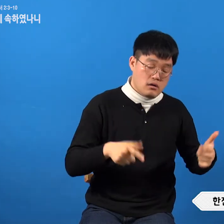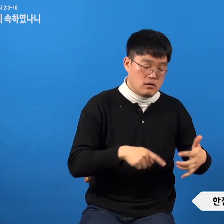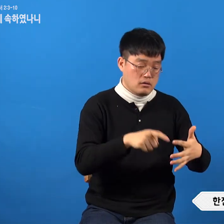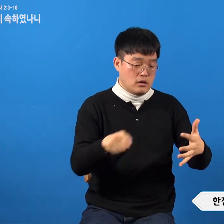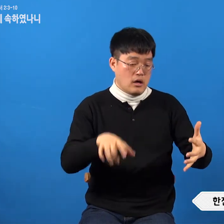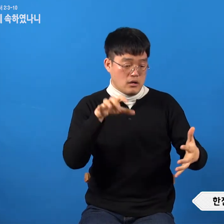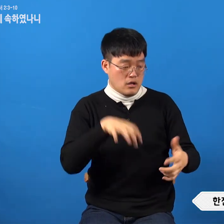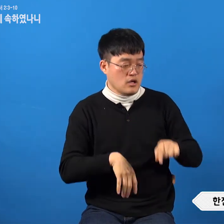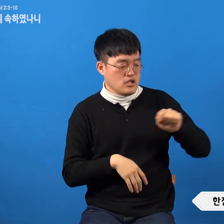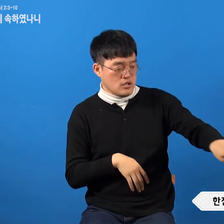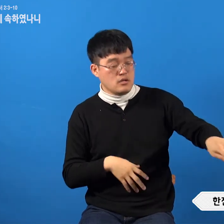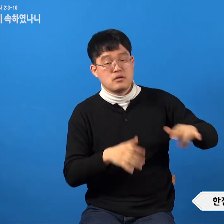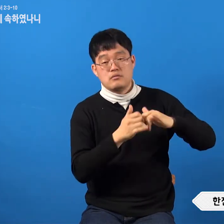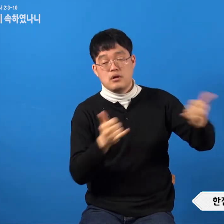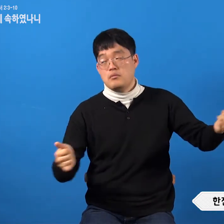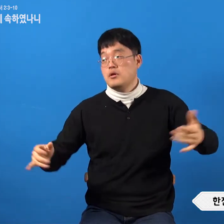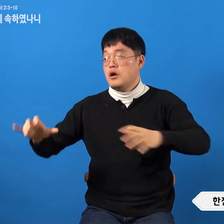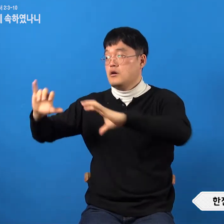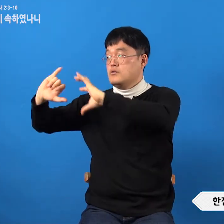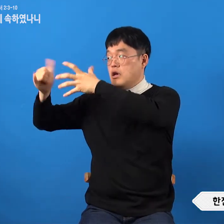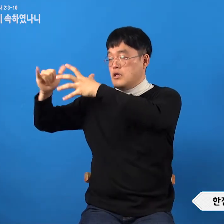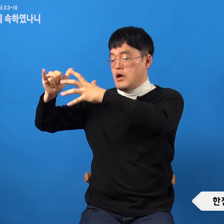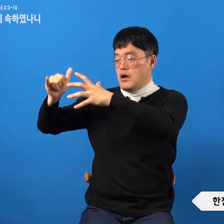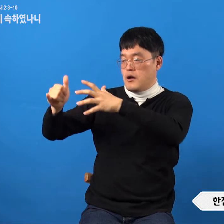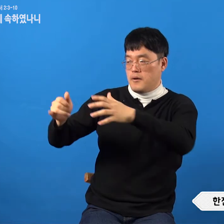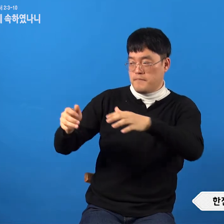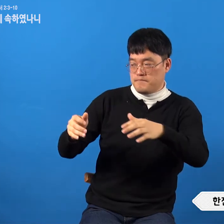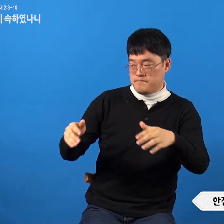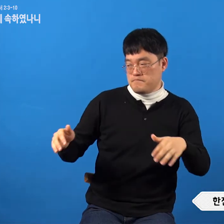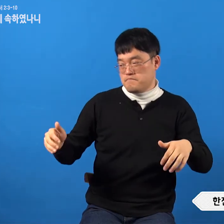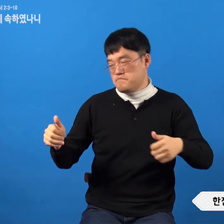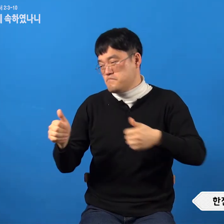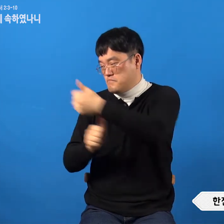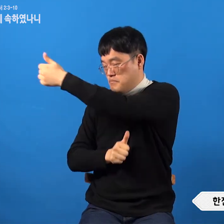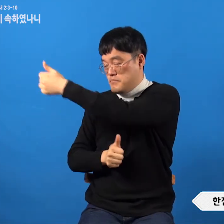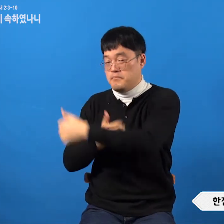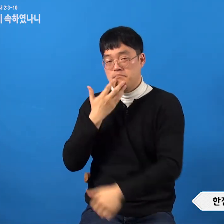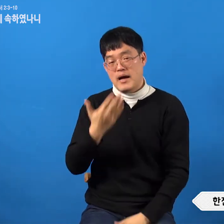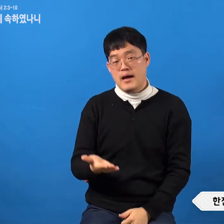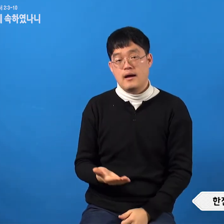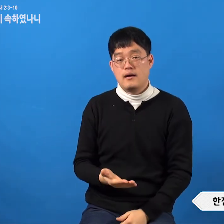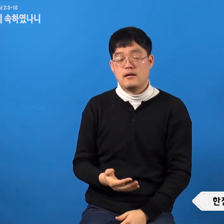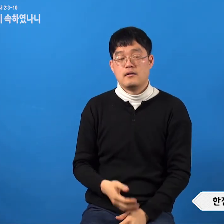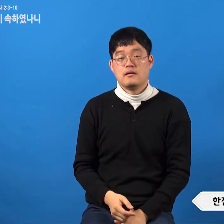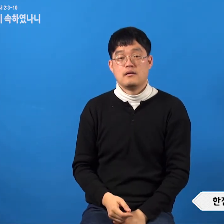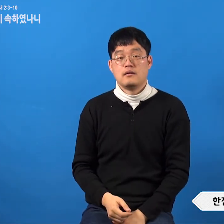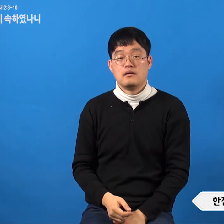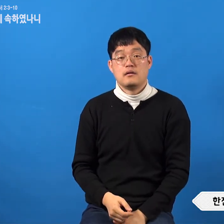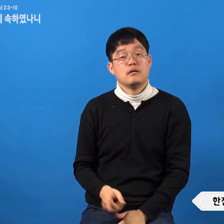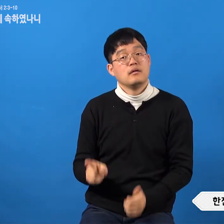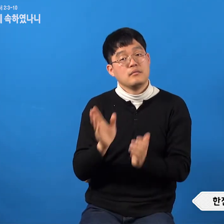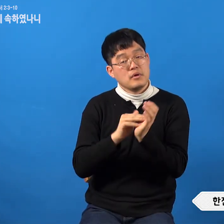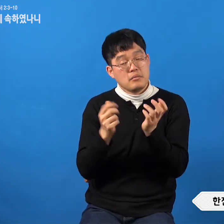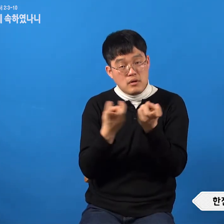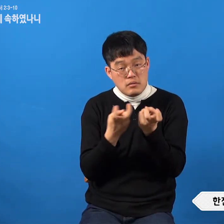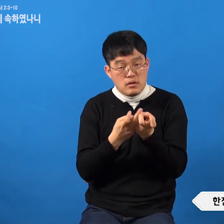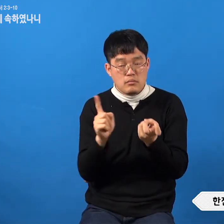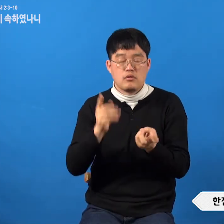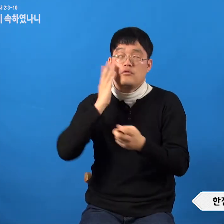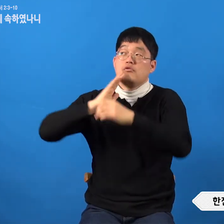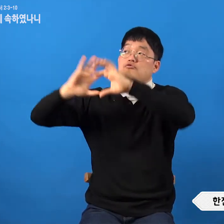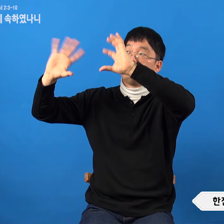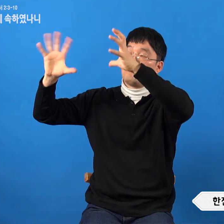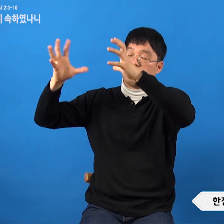안에 말씀, 이런 사람은 세상이 감당하지 못하느니라. 비결은 천국이